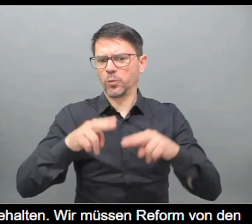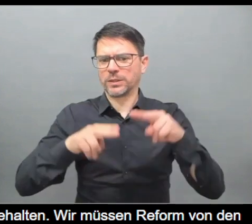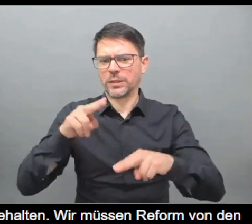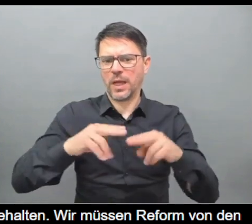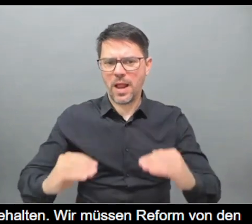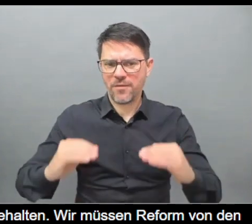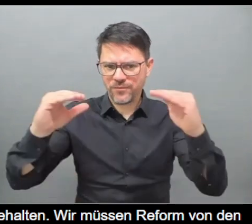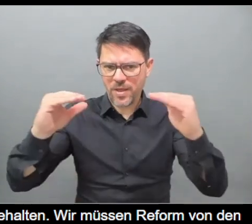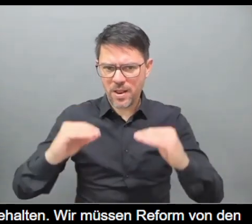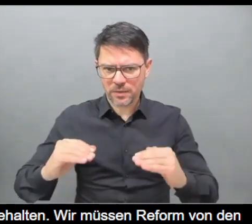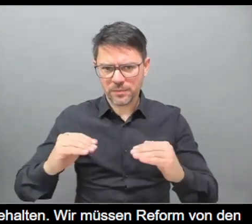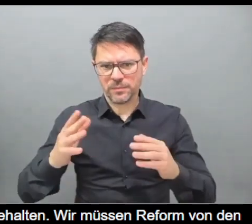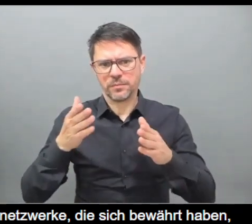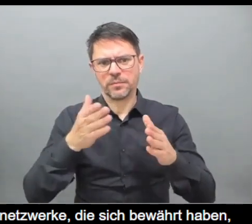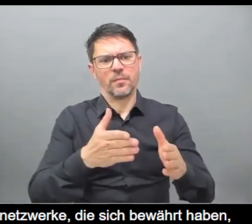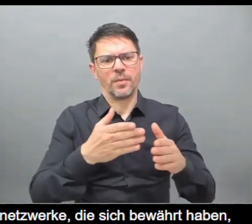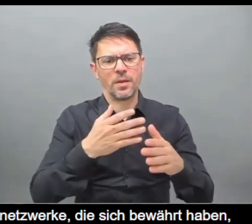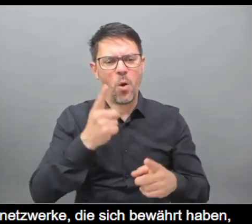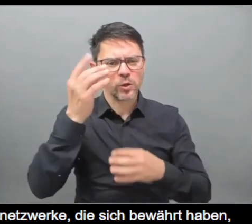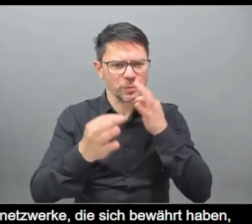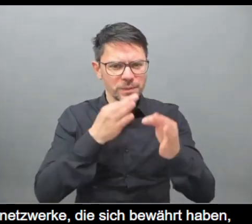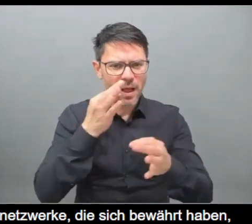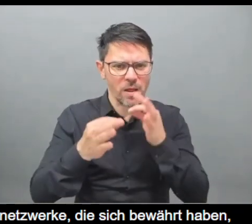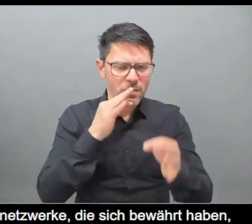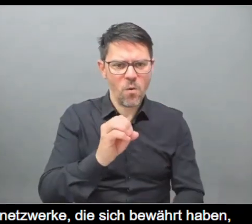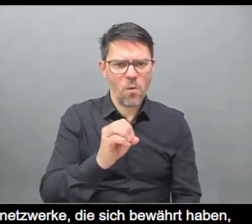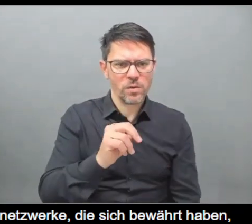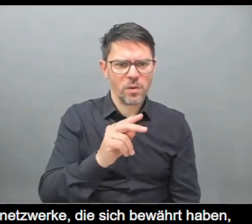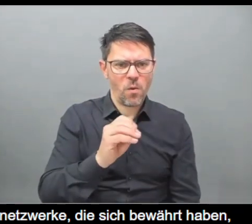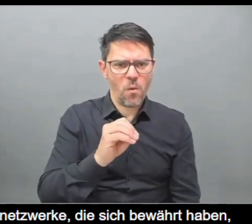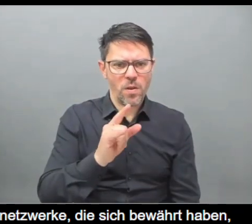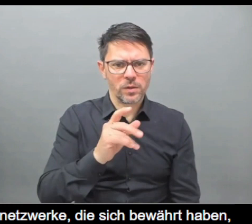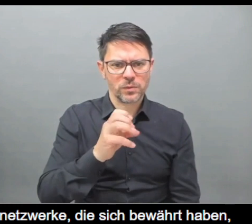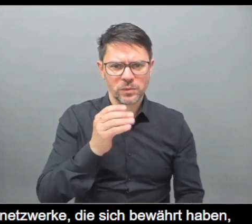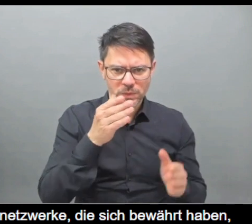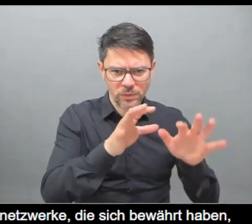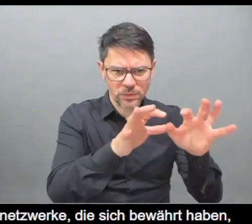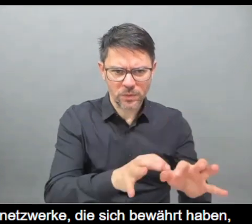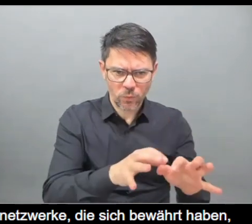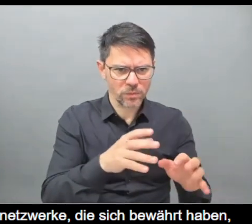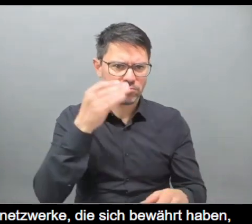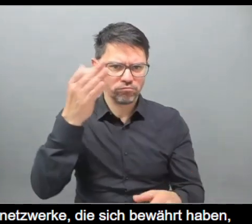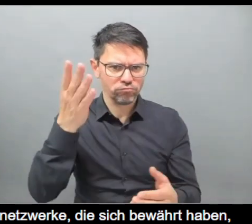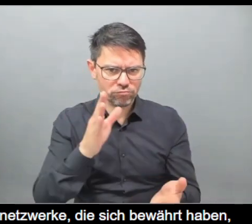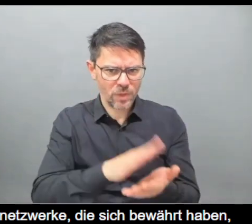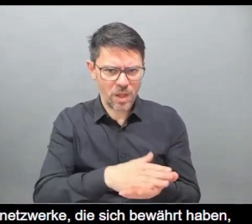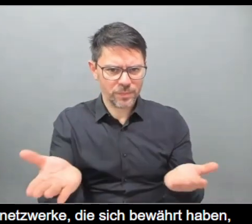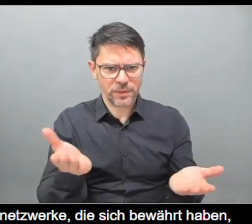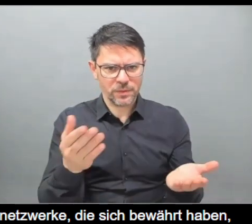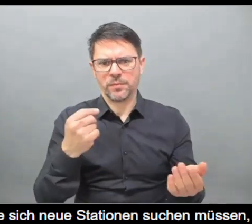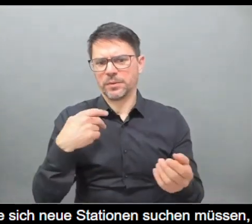auch Signale ans Personal stellen. Wir können viel über Reformen reden. Wenn die Menschen nicht mehr da sind, die an den Betten stehen, dann nutzt uns das alles nichts.